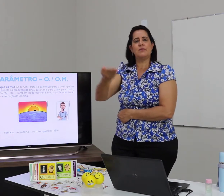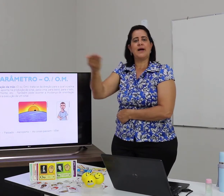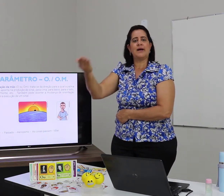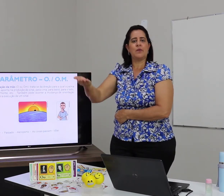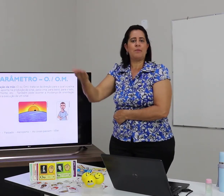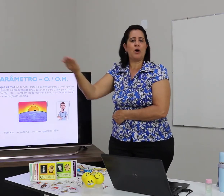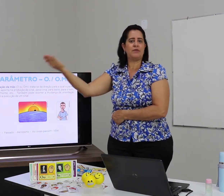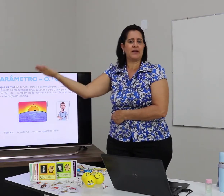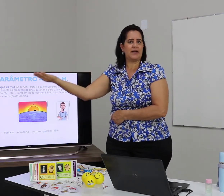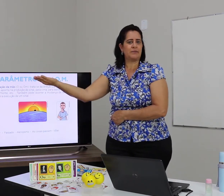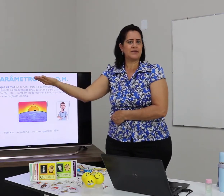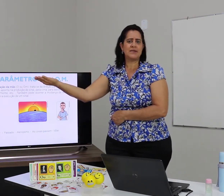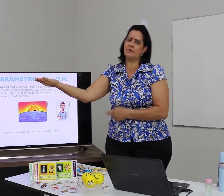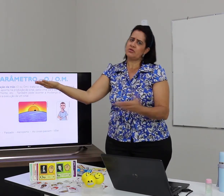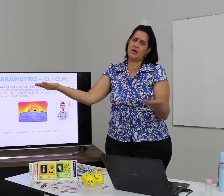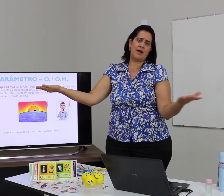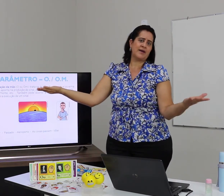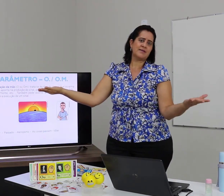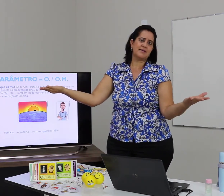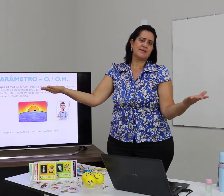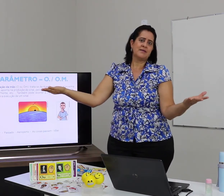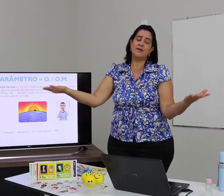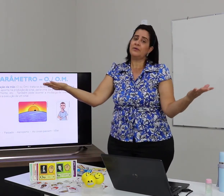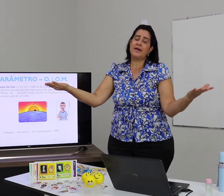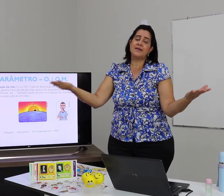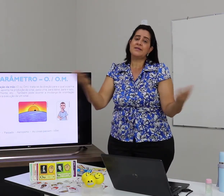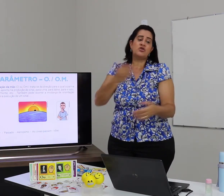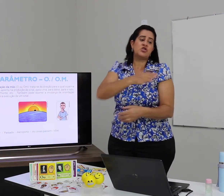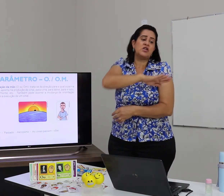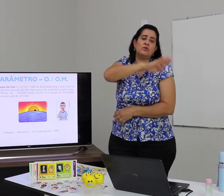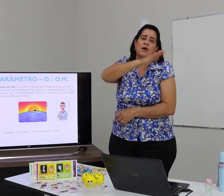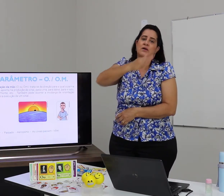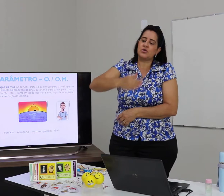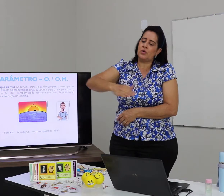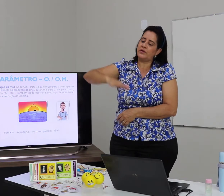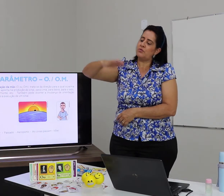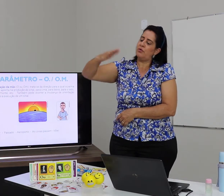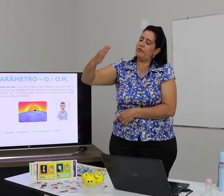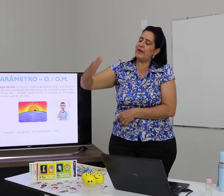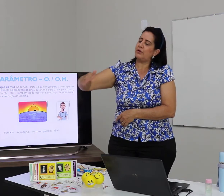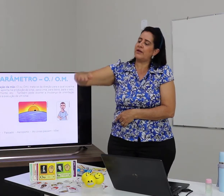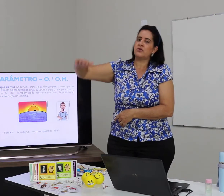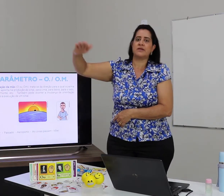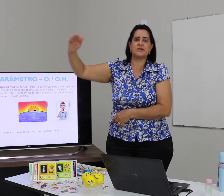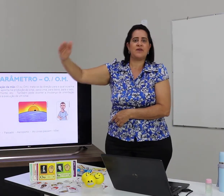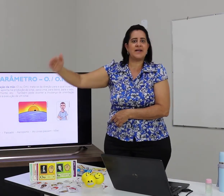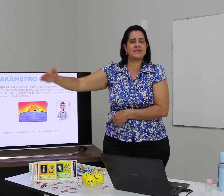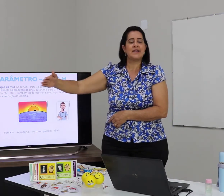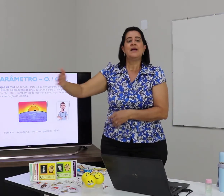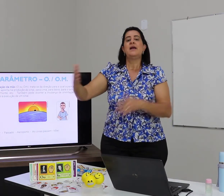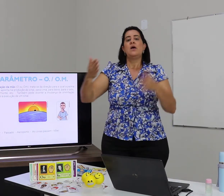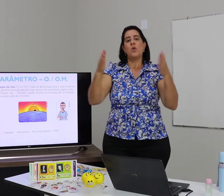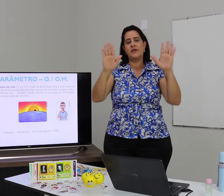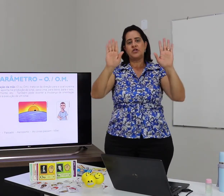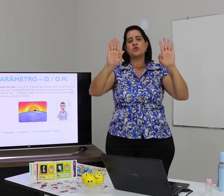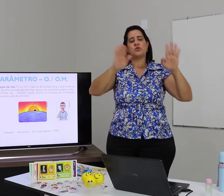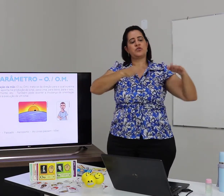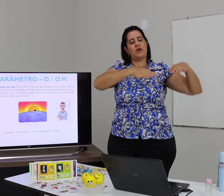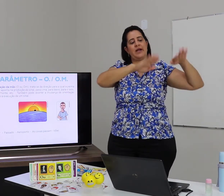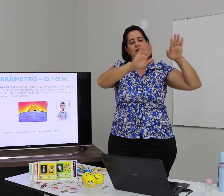mar com a palma virada para cima? Jamais. Não teria sentido as ondas, o movimento que as ondas faz. Quando a gente constrói ele de